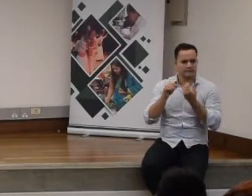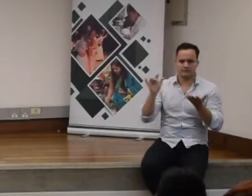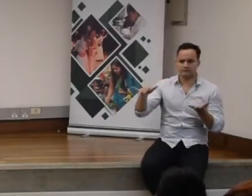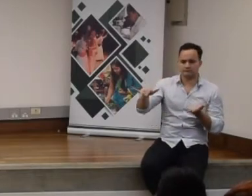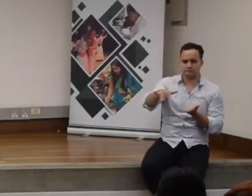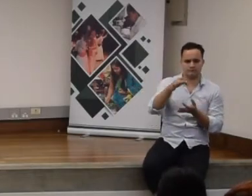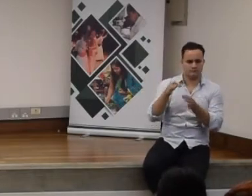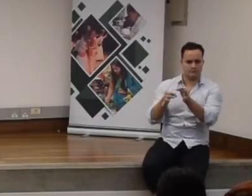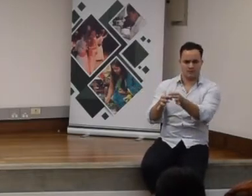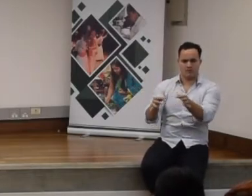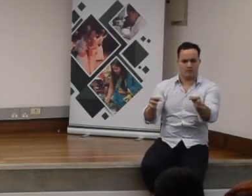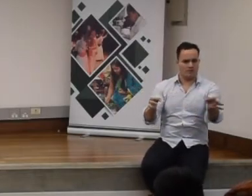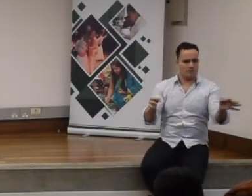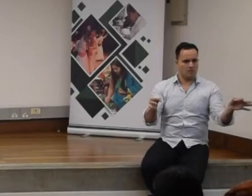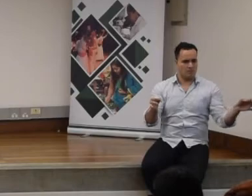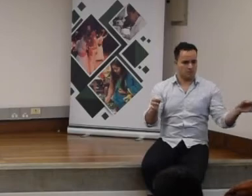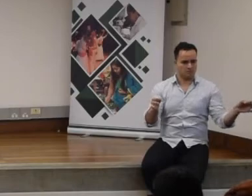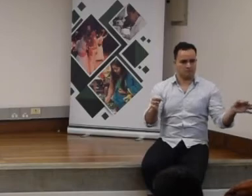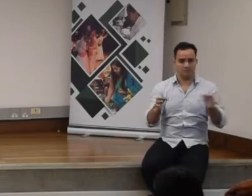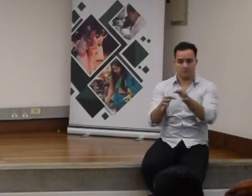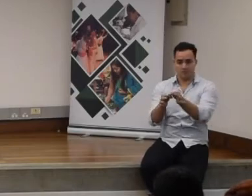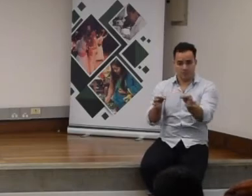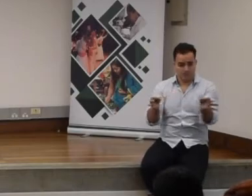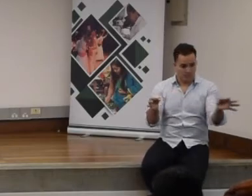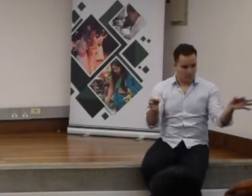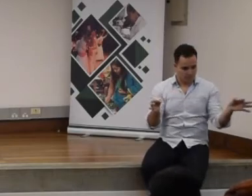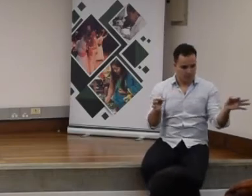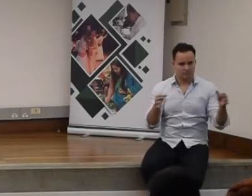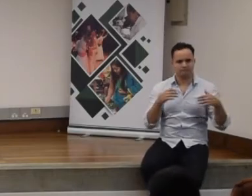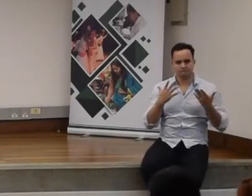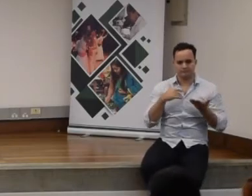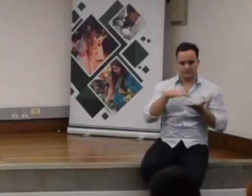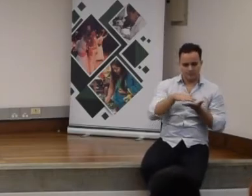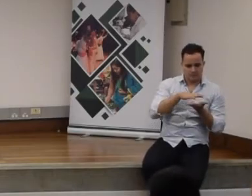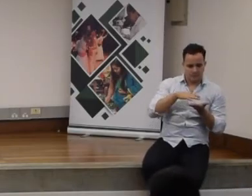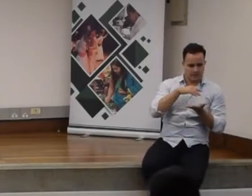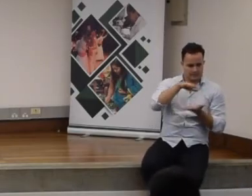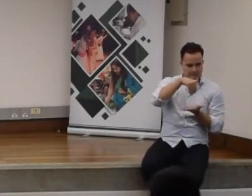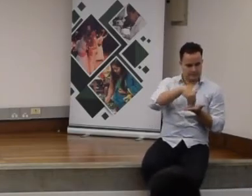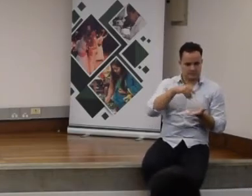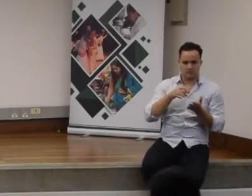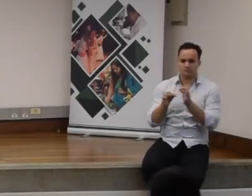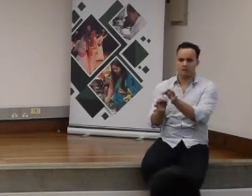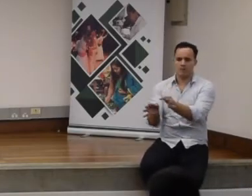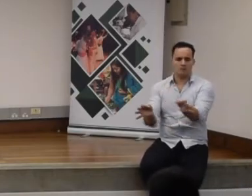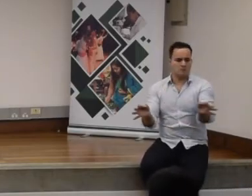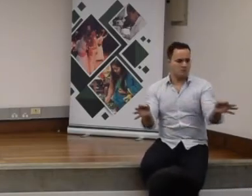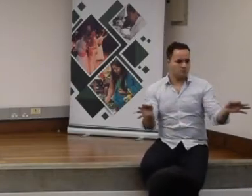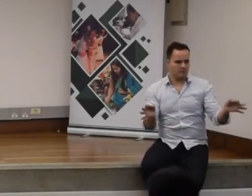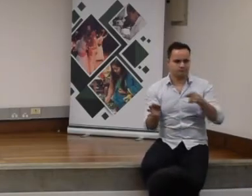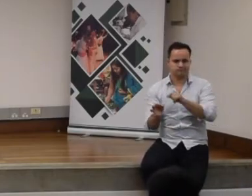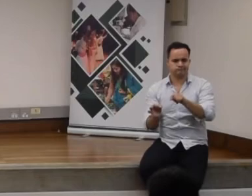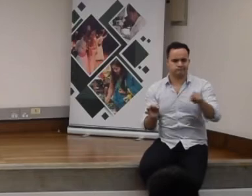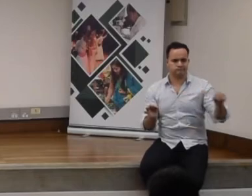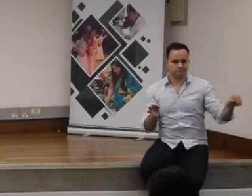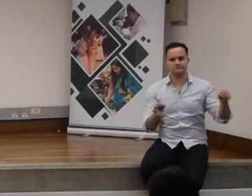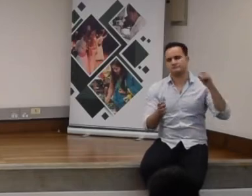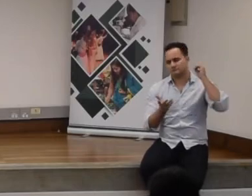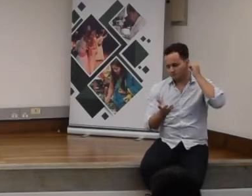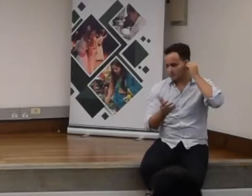tiene, tanto en las regiones como a nivel de universidad. Entonces recuenta en qué